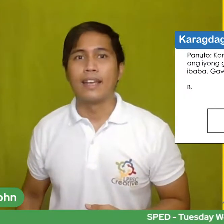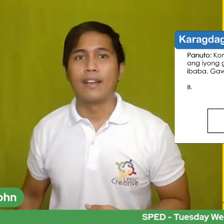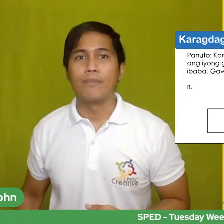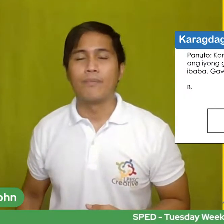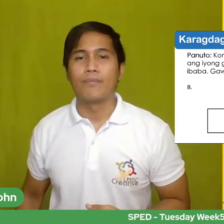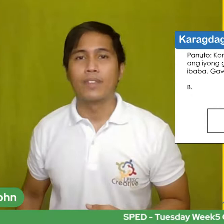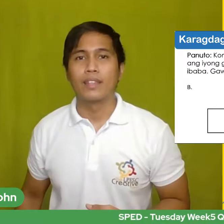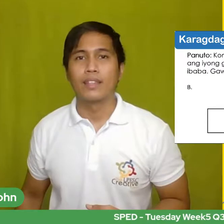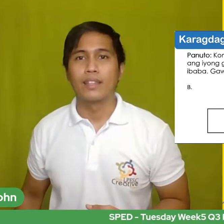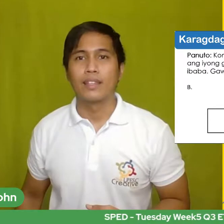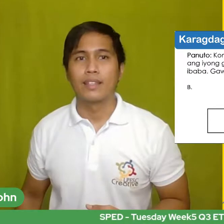Ano?